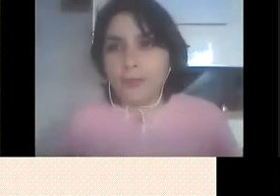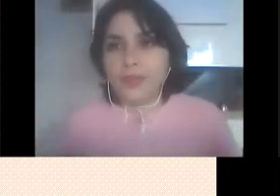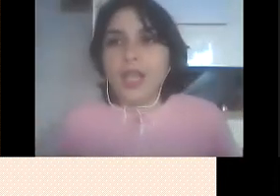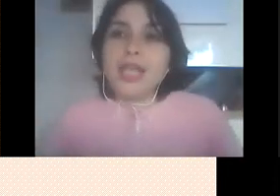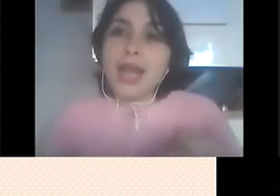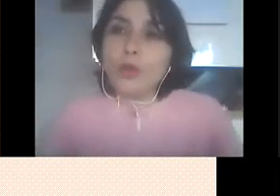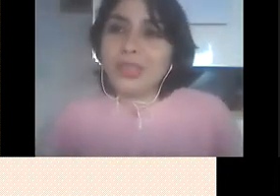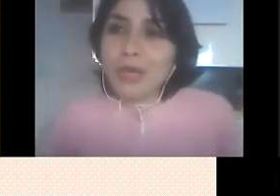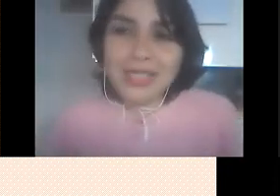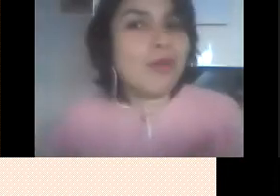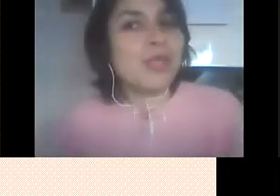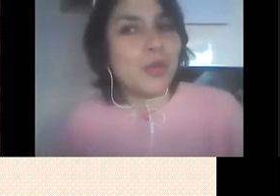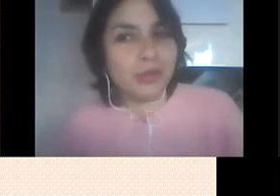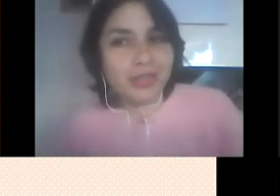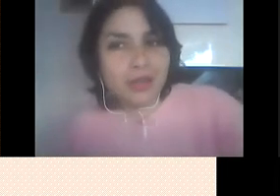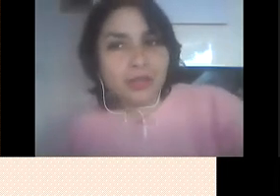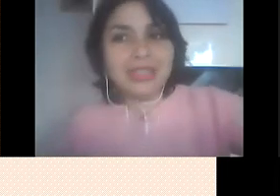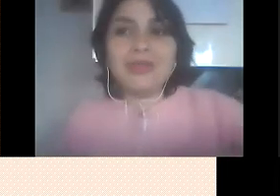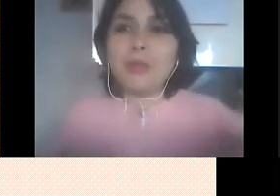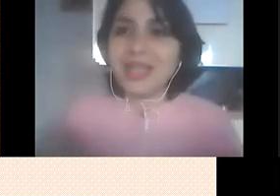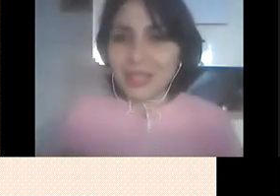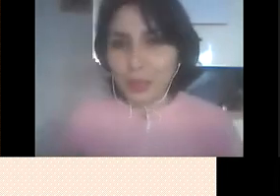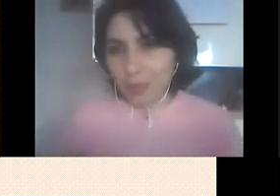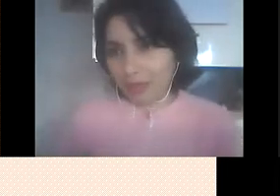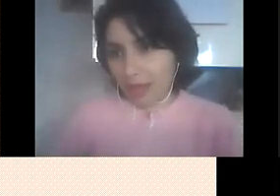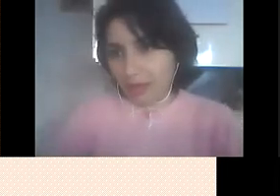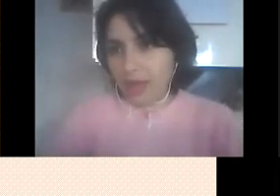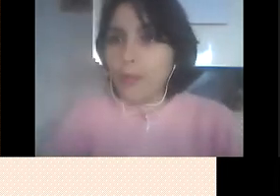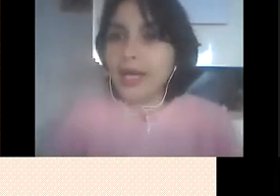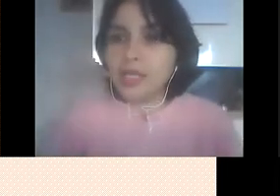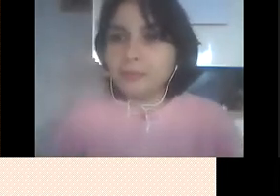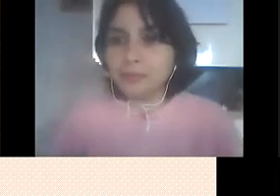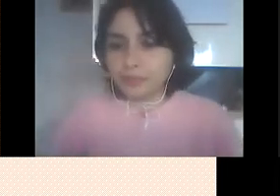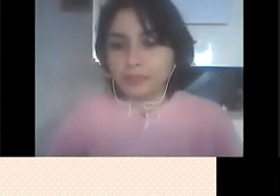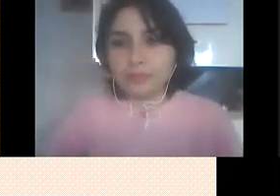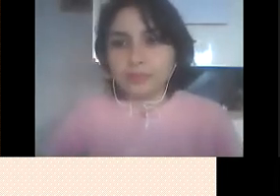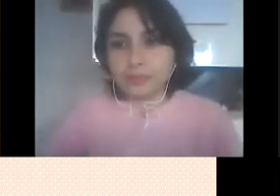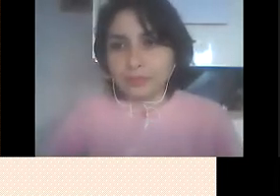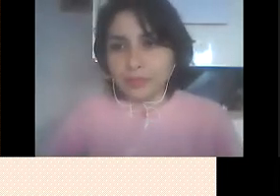frágil. Y la próxima clase vamos a aprender otras cosas y vamos a experimentar. ¿Les parece?